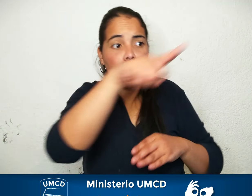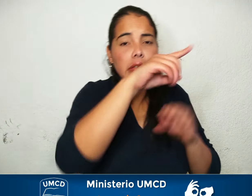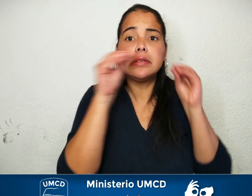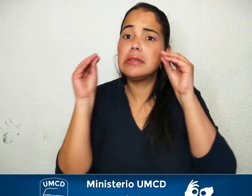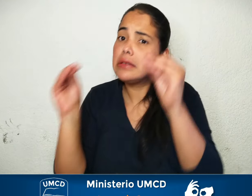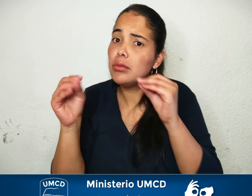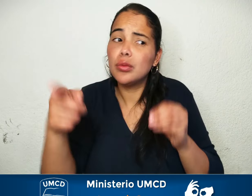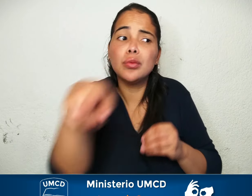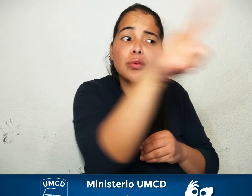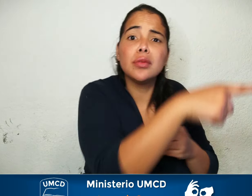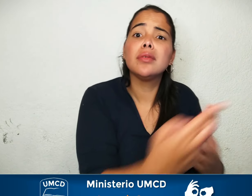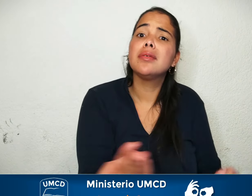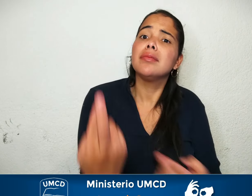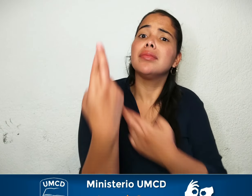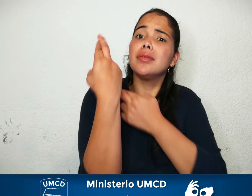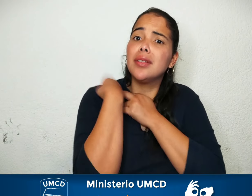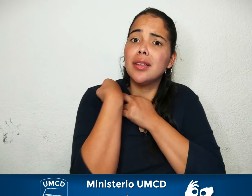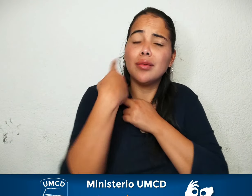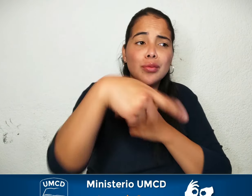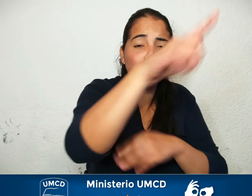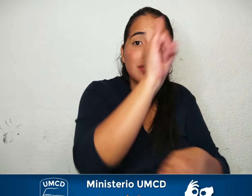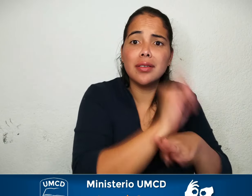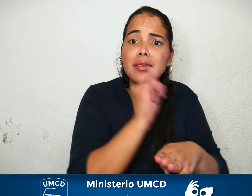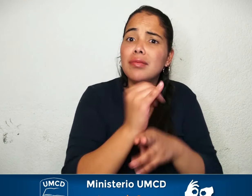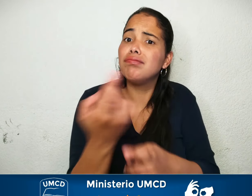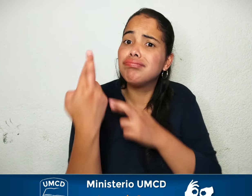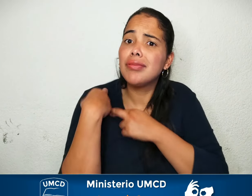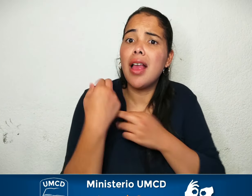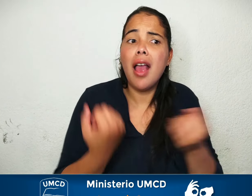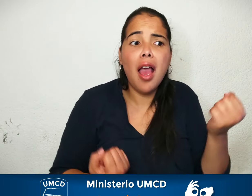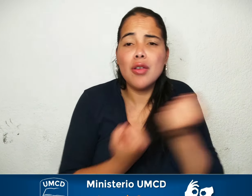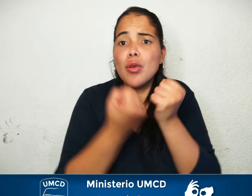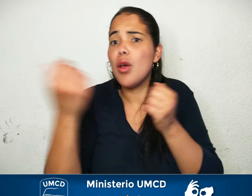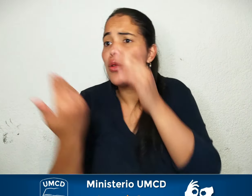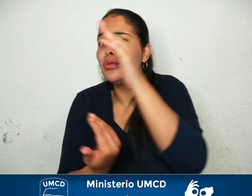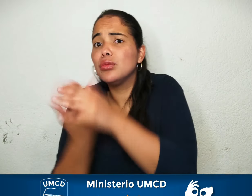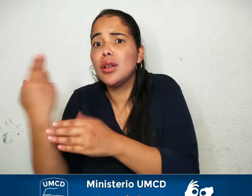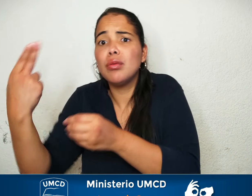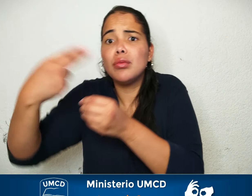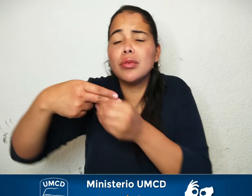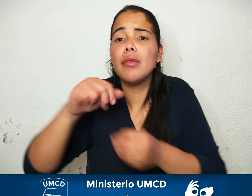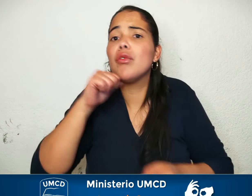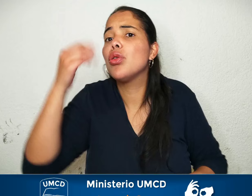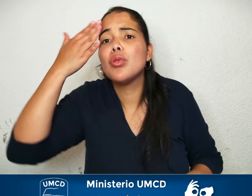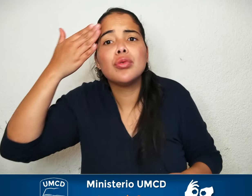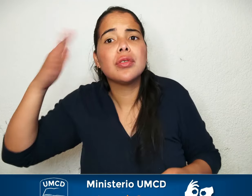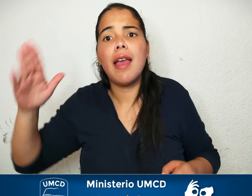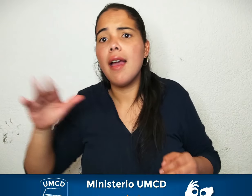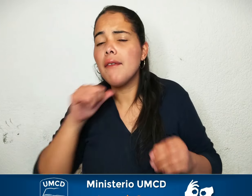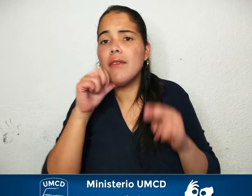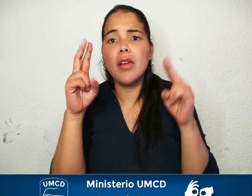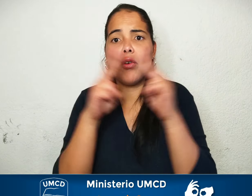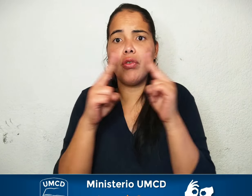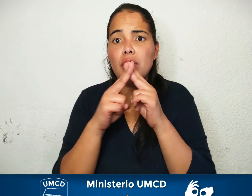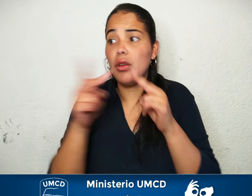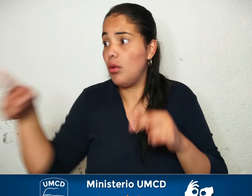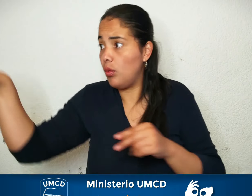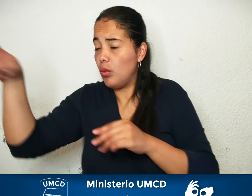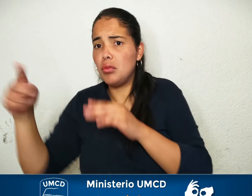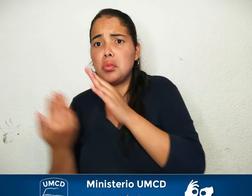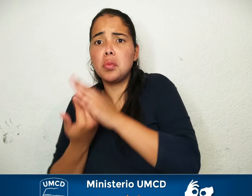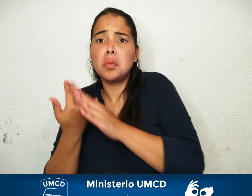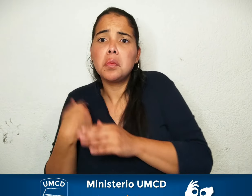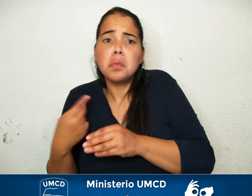momento. Y Pablo les dice, ustedes conocen bien eso. El problema que existía es que algunas personas que salían de